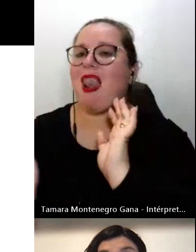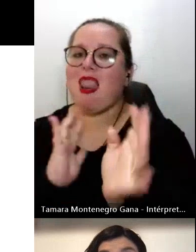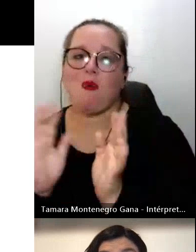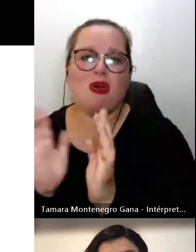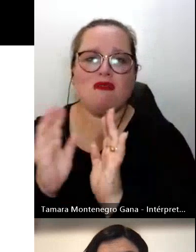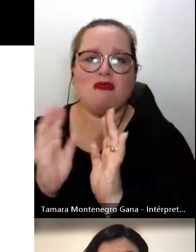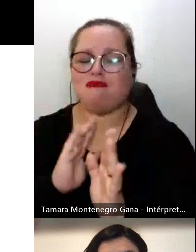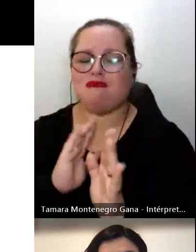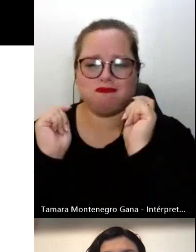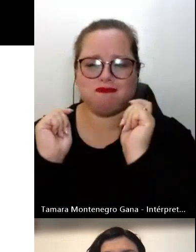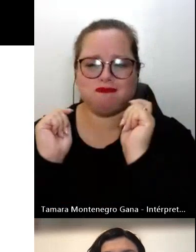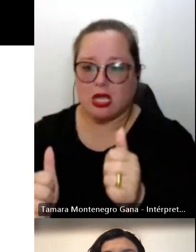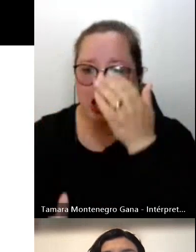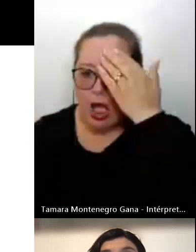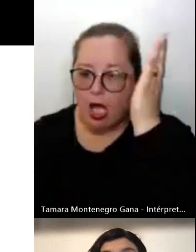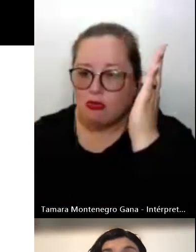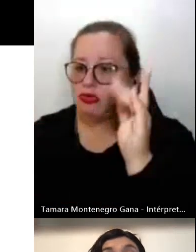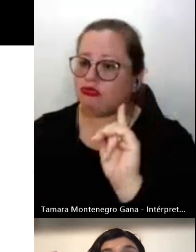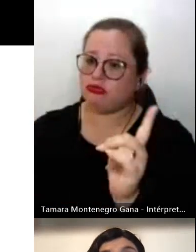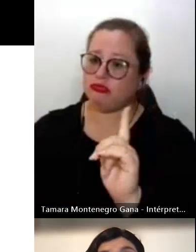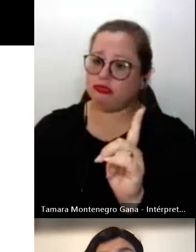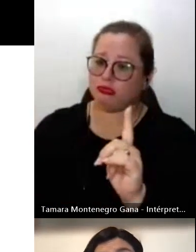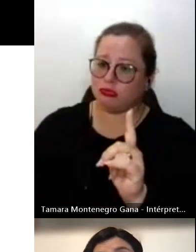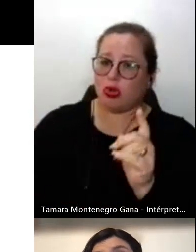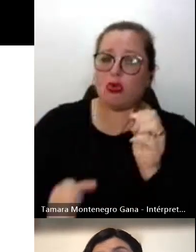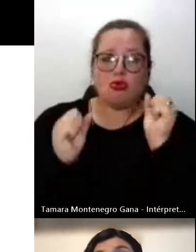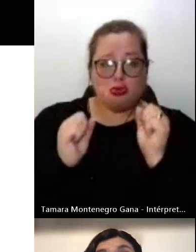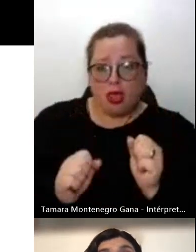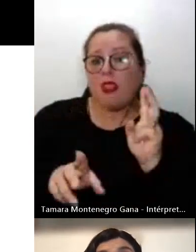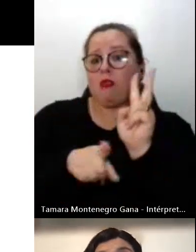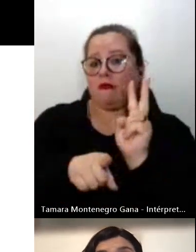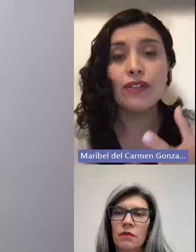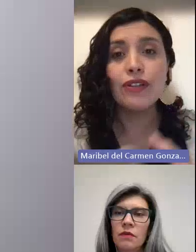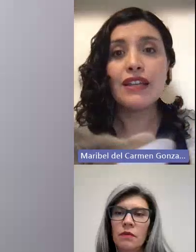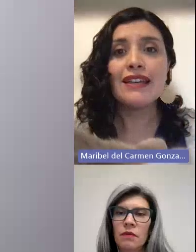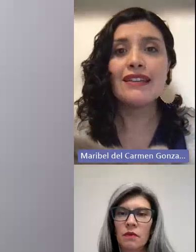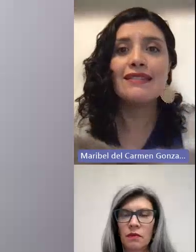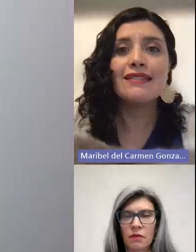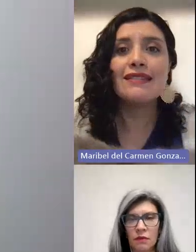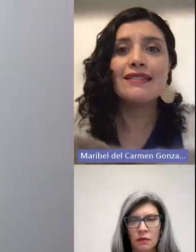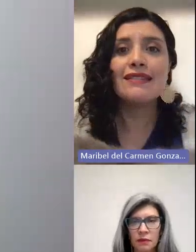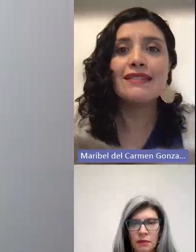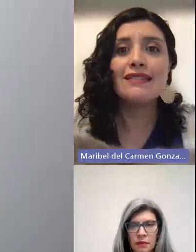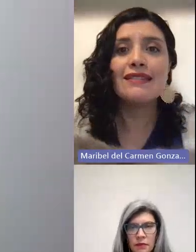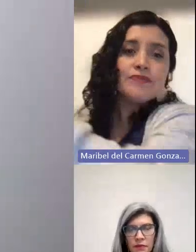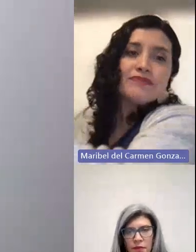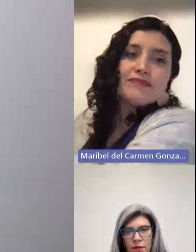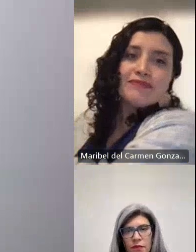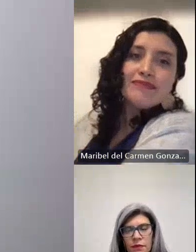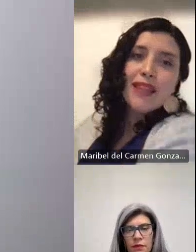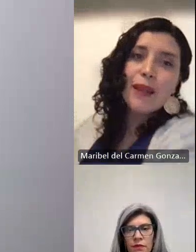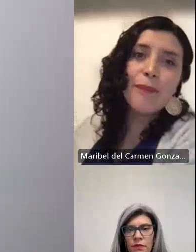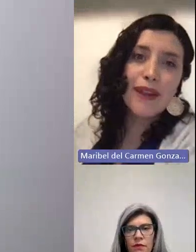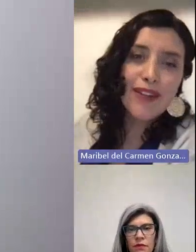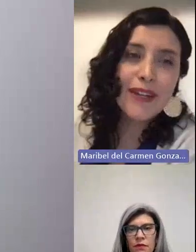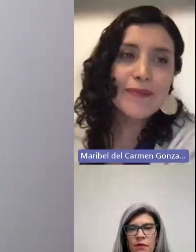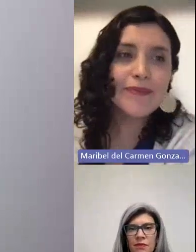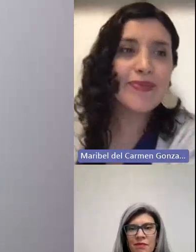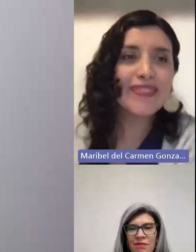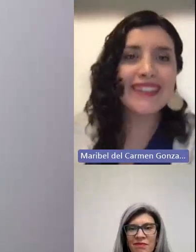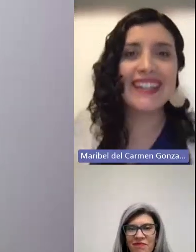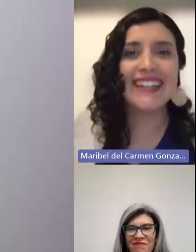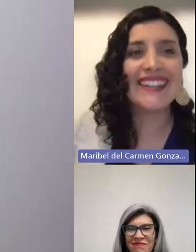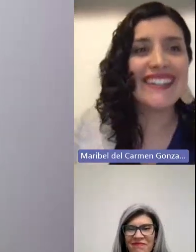señas necesariamente, es decir, puede haber un profesor oyente muy fluido, sin embargo,